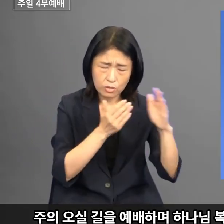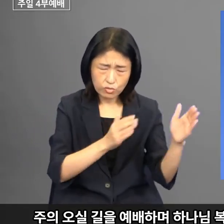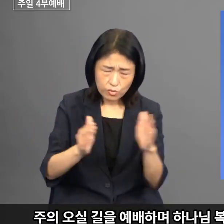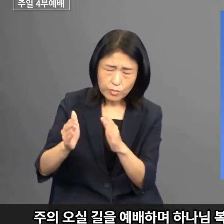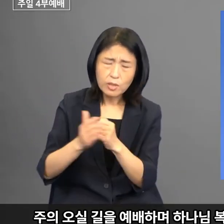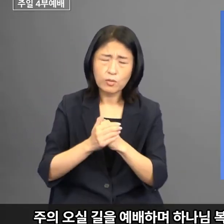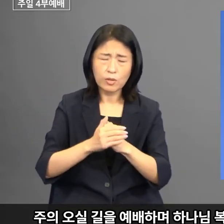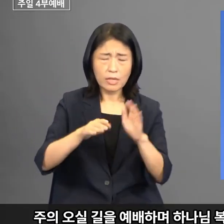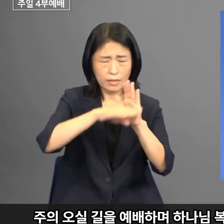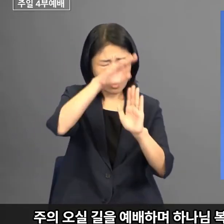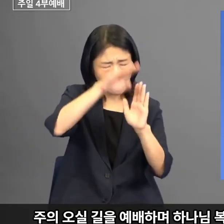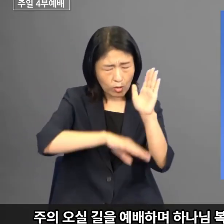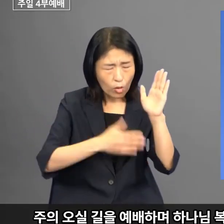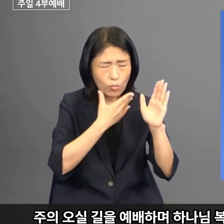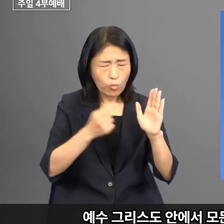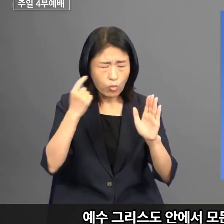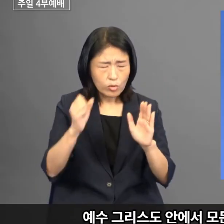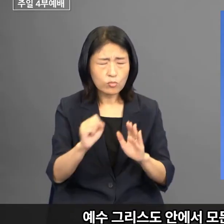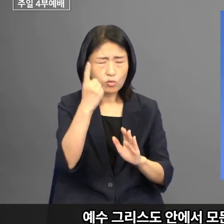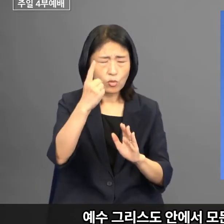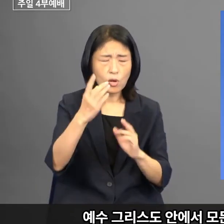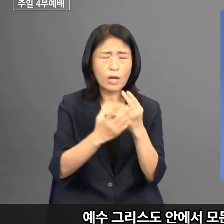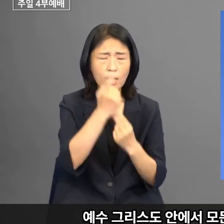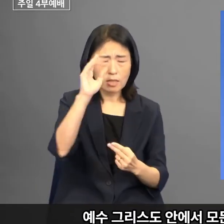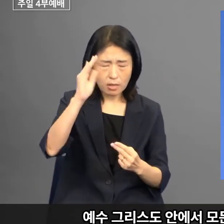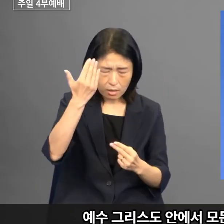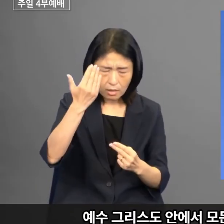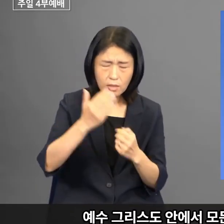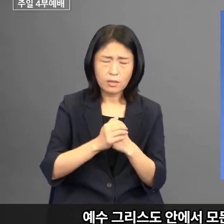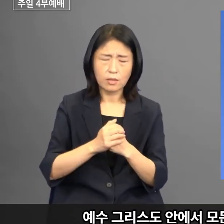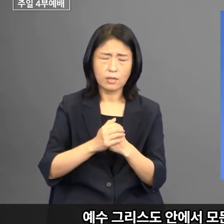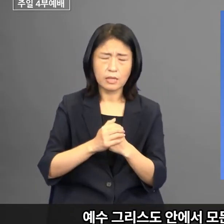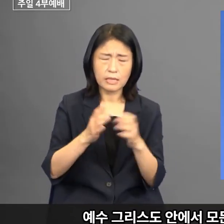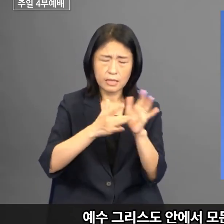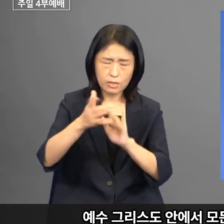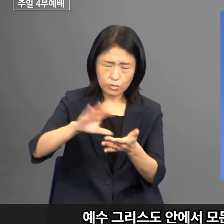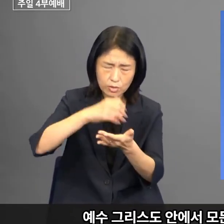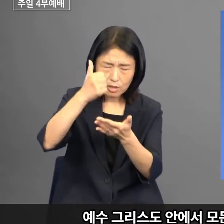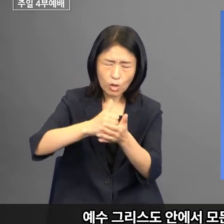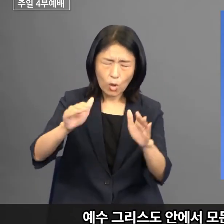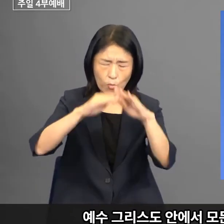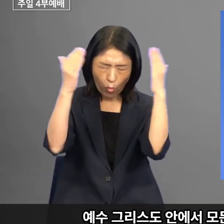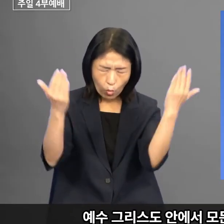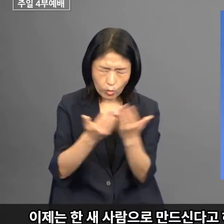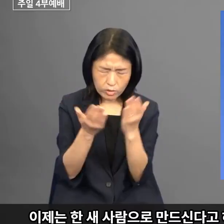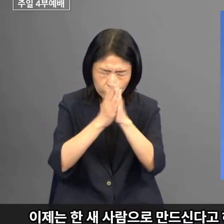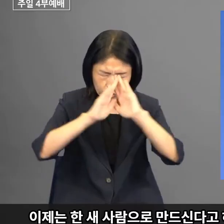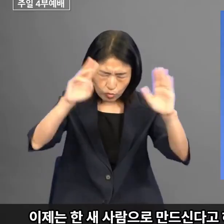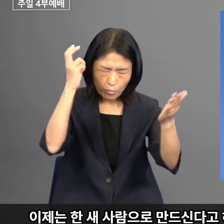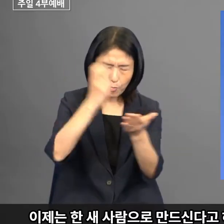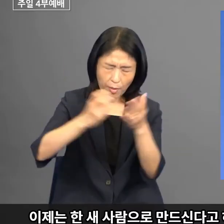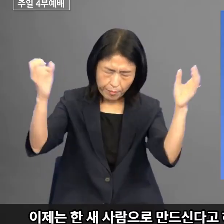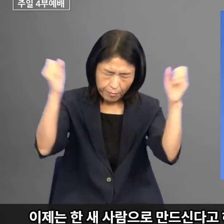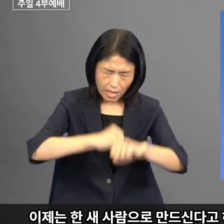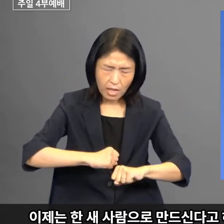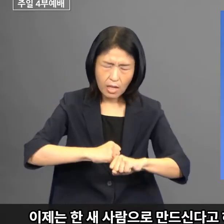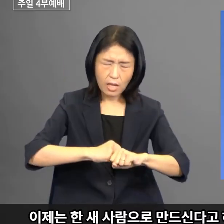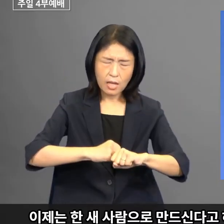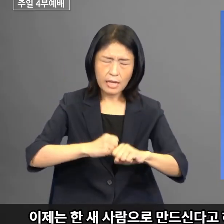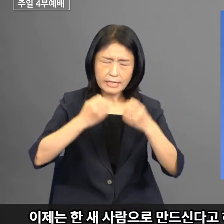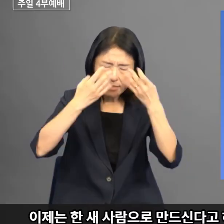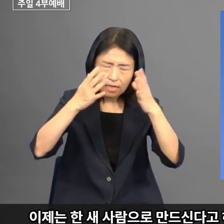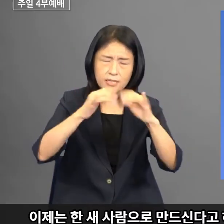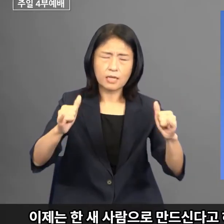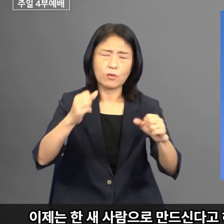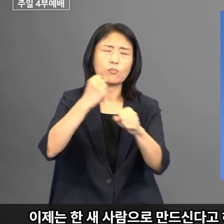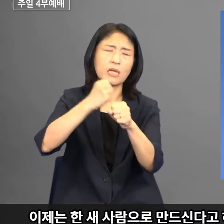말미암아 남과 북이 하나 되어 예수 그리스도 안에서 모든 율법의 조문이 다 폐어지고 이제는 한 세 사람으로